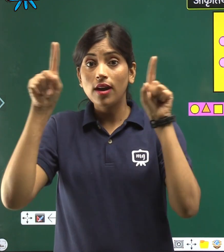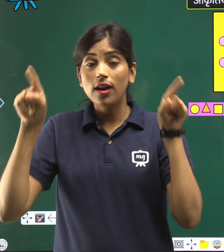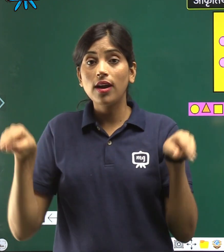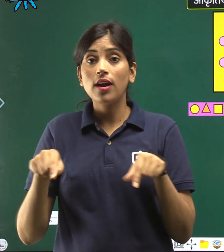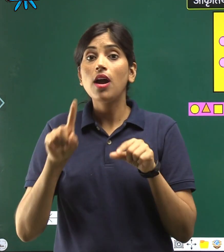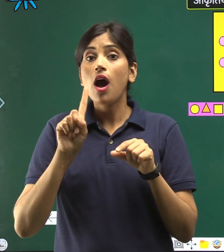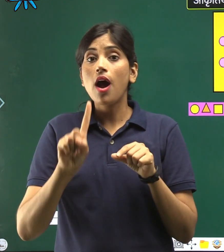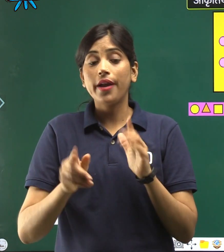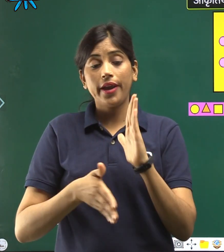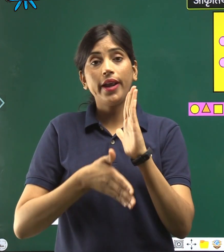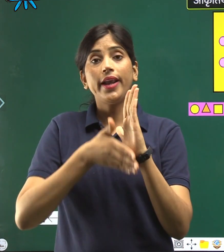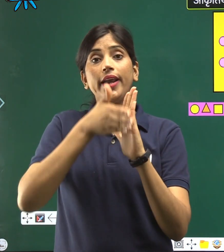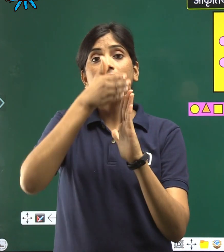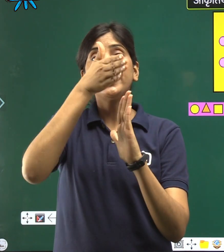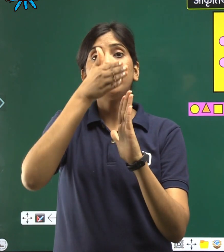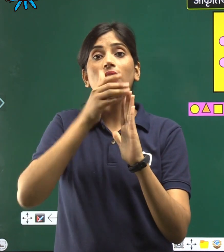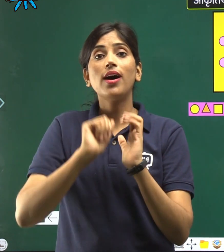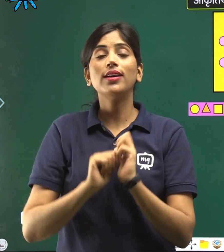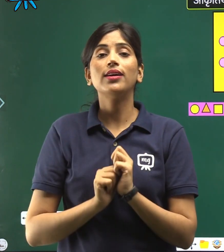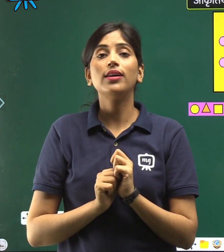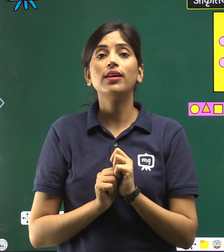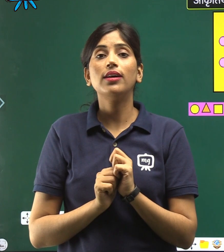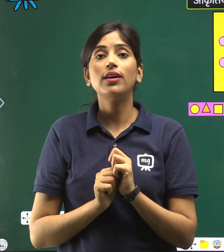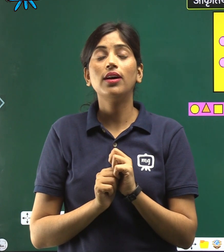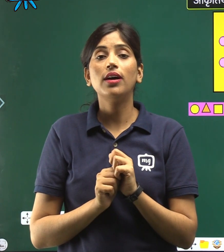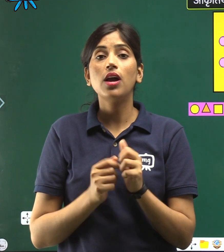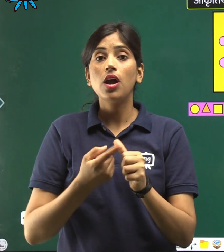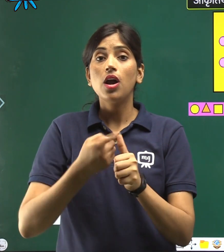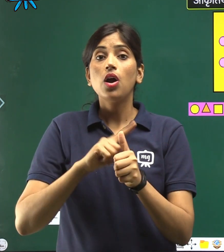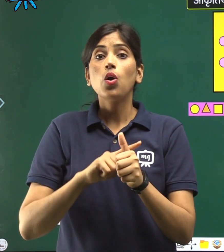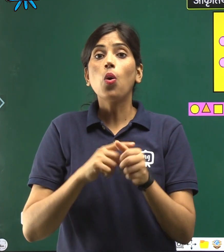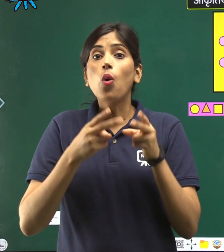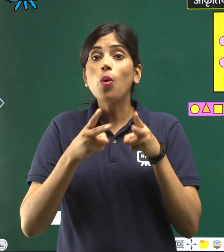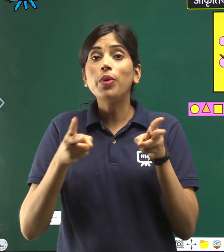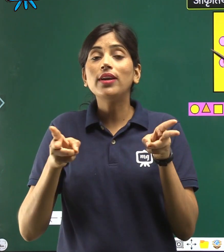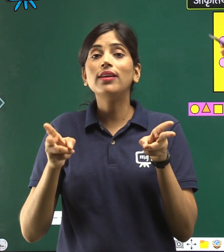की एक दीवार को भिन्न